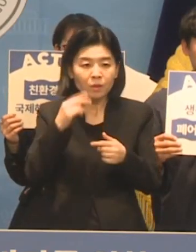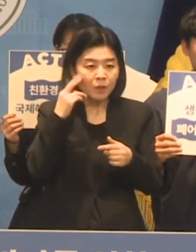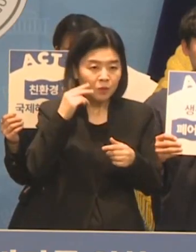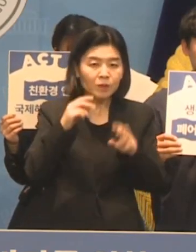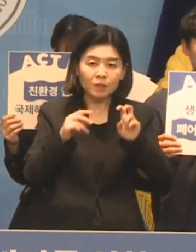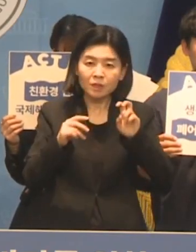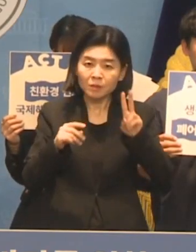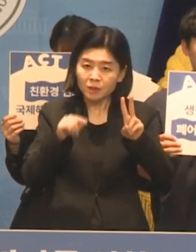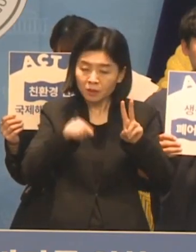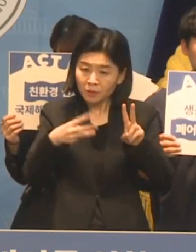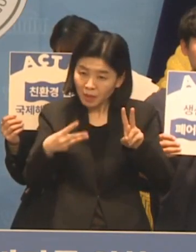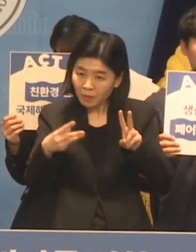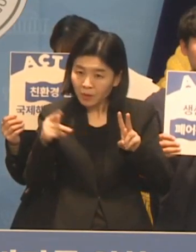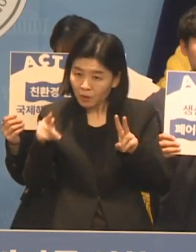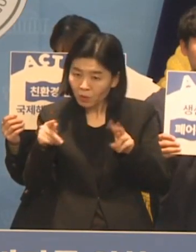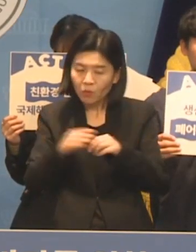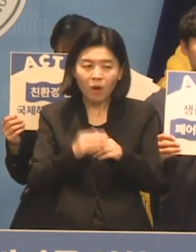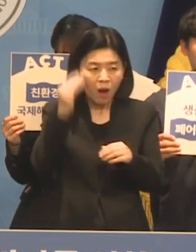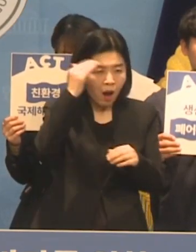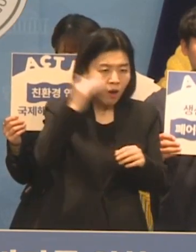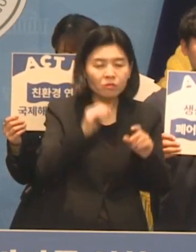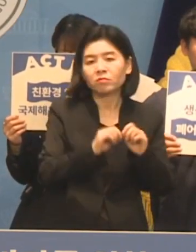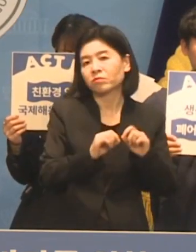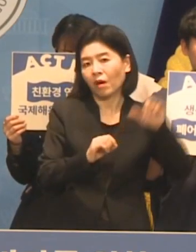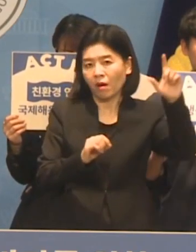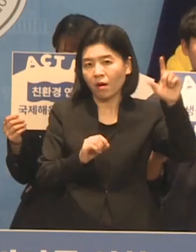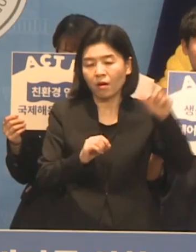22.3kg임을 고려하면 그 비중이 매우 크다는 것을 알